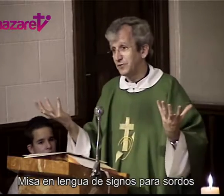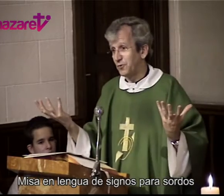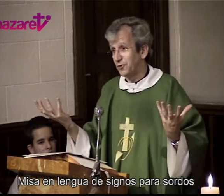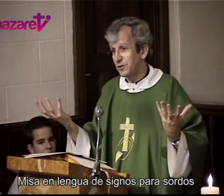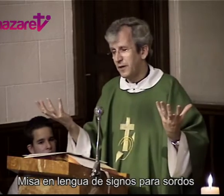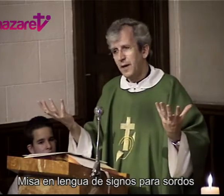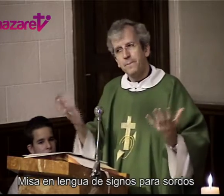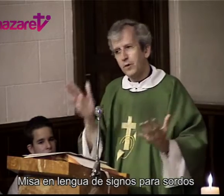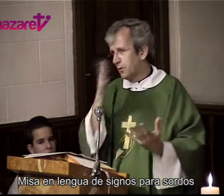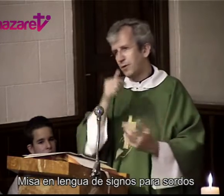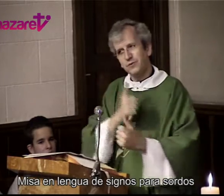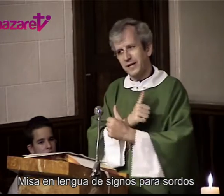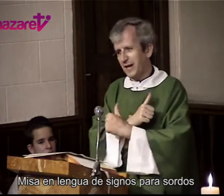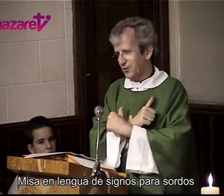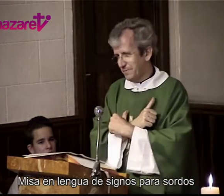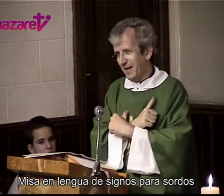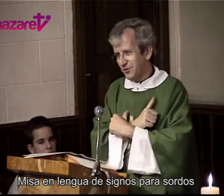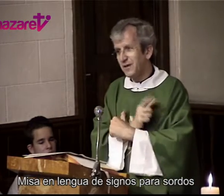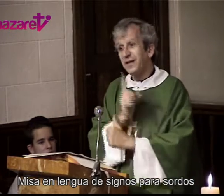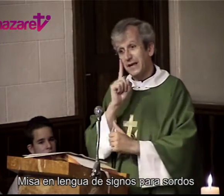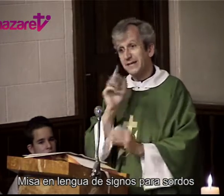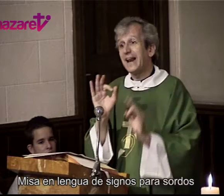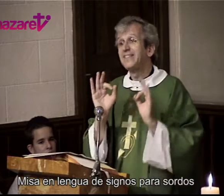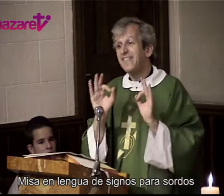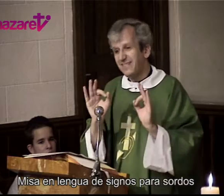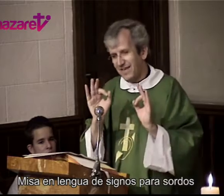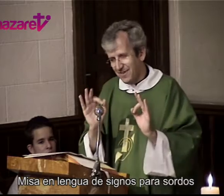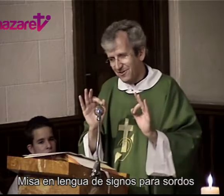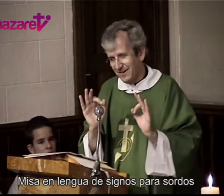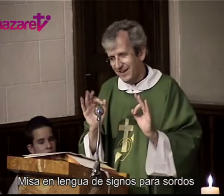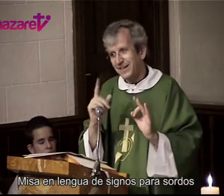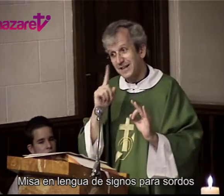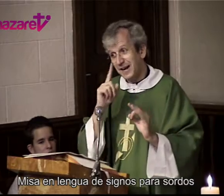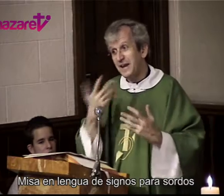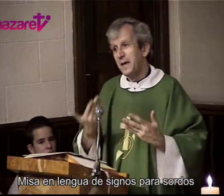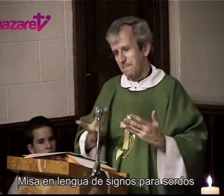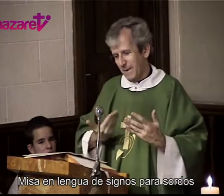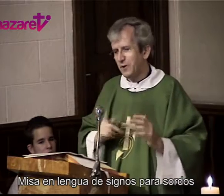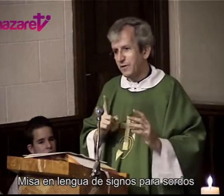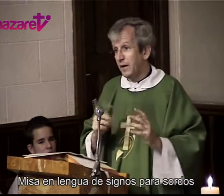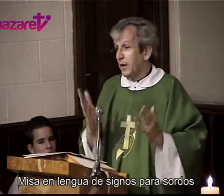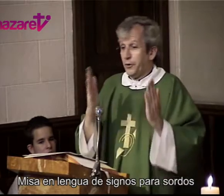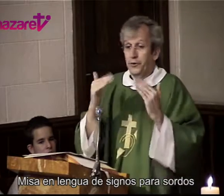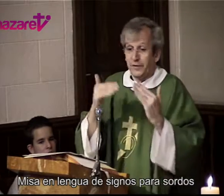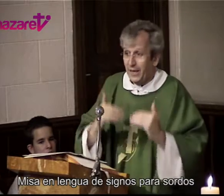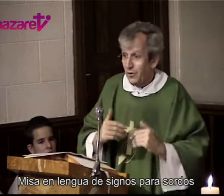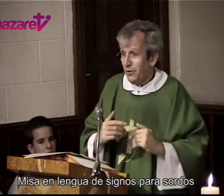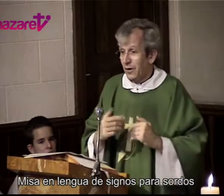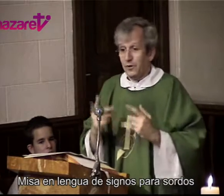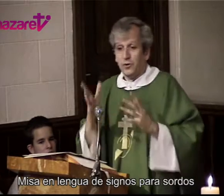frutos. Pero no podemos quedarnos parados, que es la gran tentación, que es el gran peligro. Es decir, no tengo, no